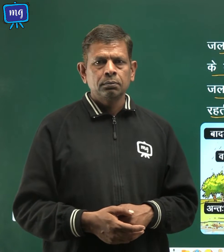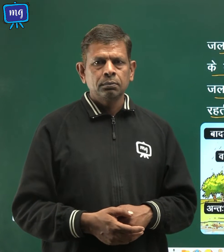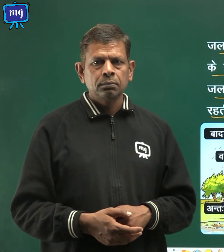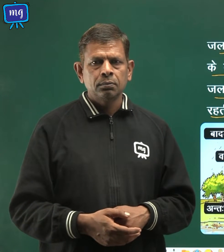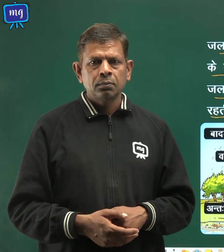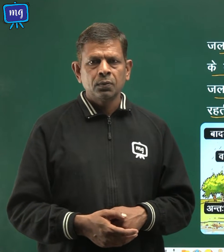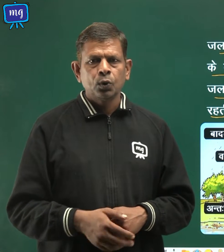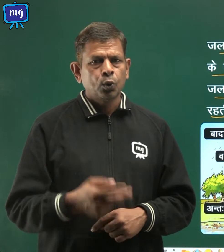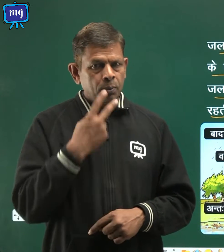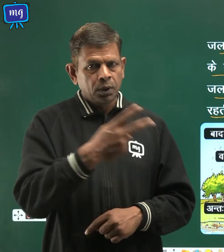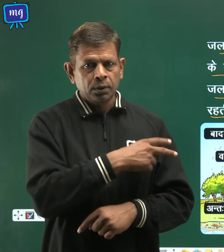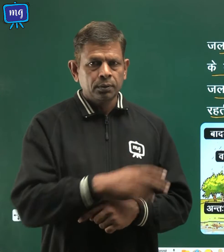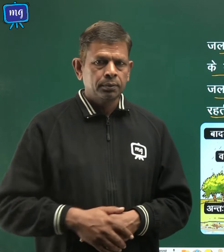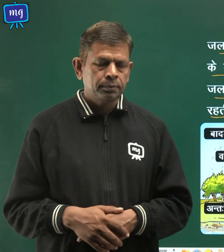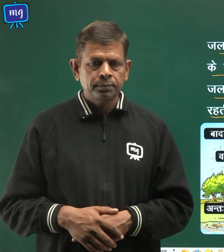तुम देख रहे हो,